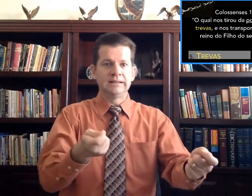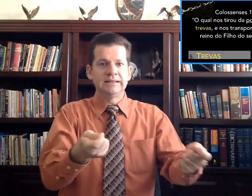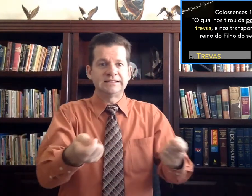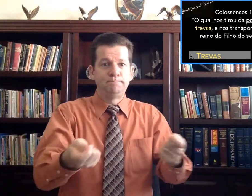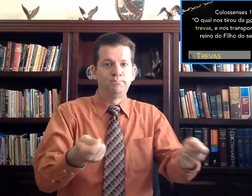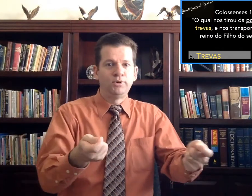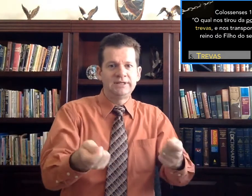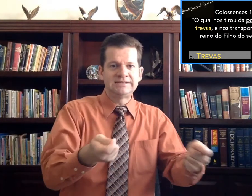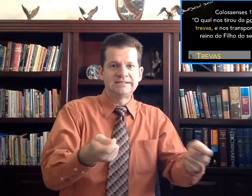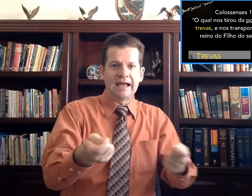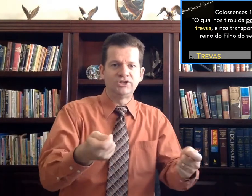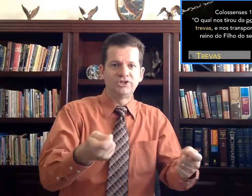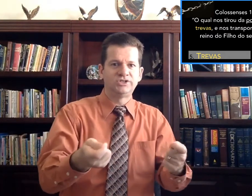das potestades